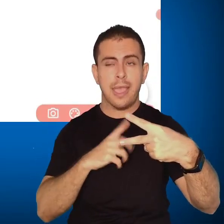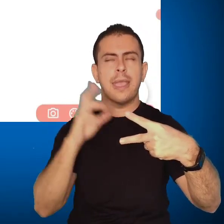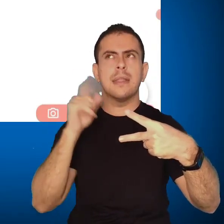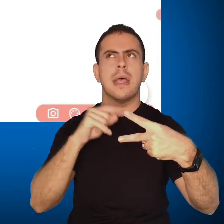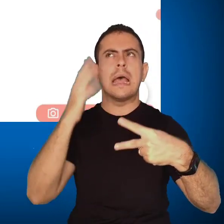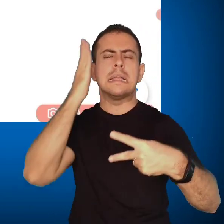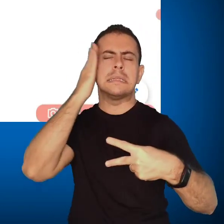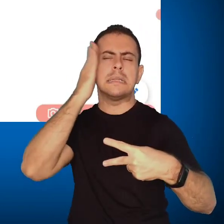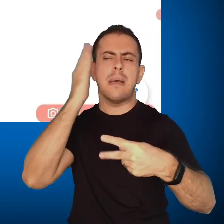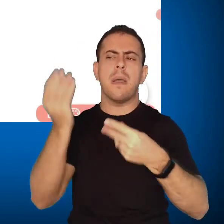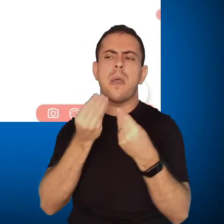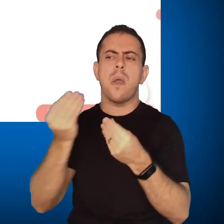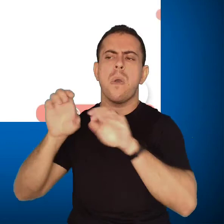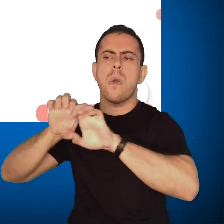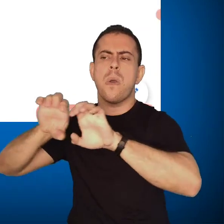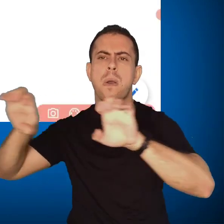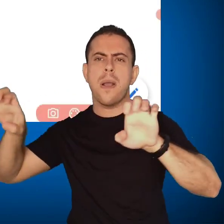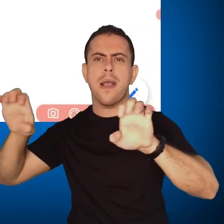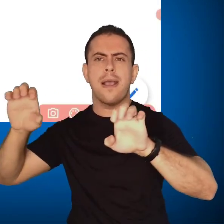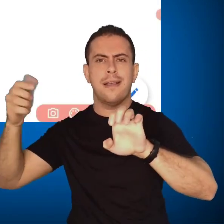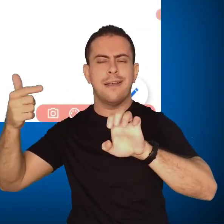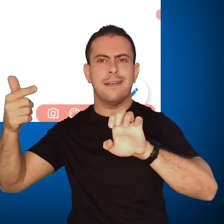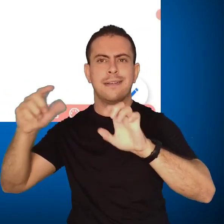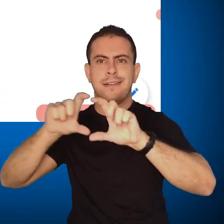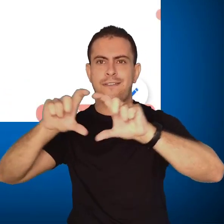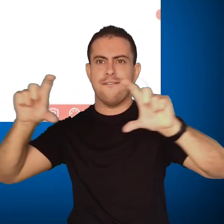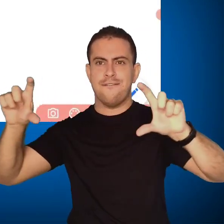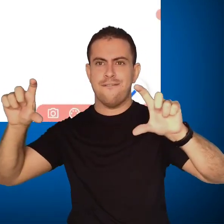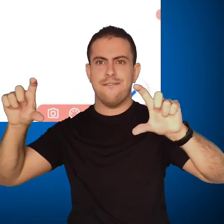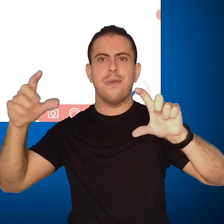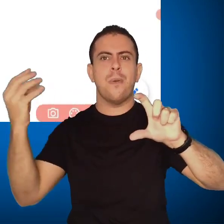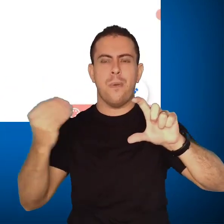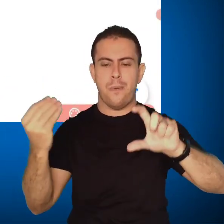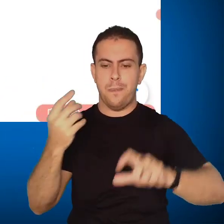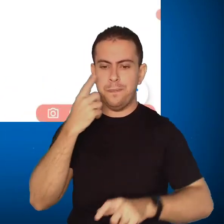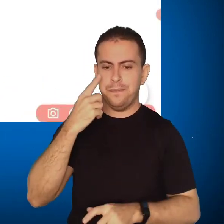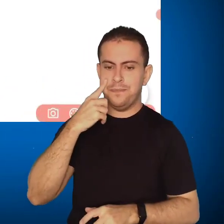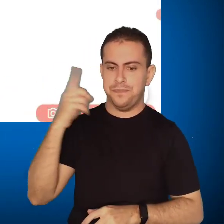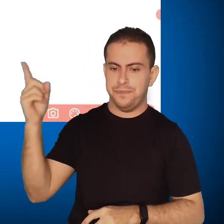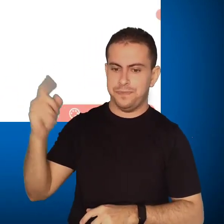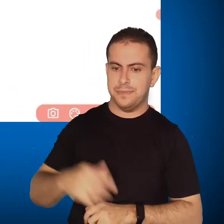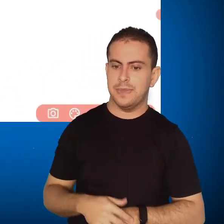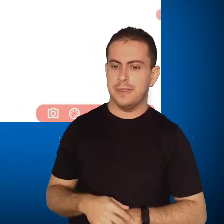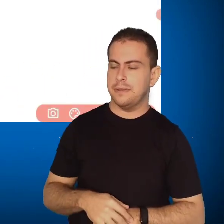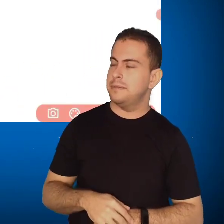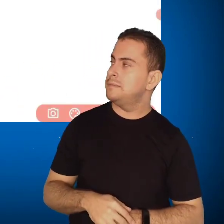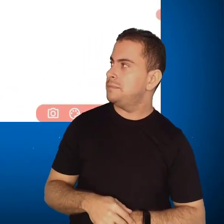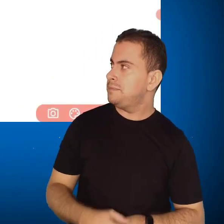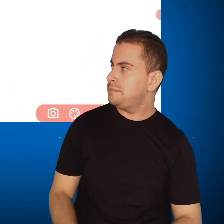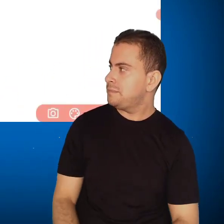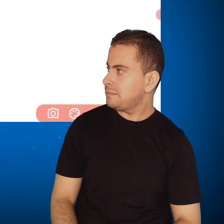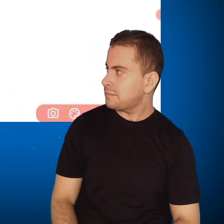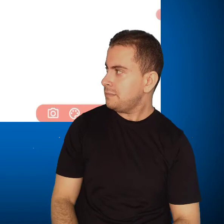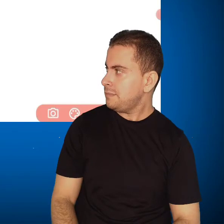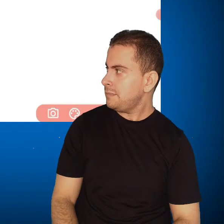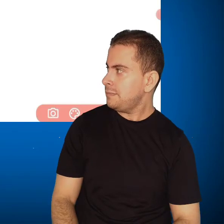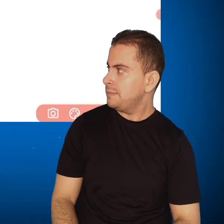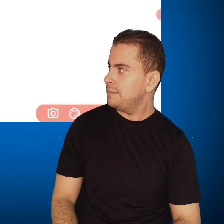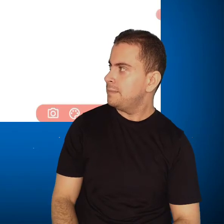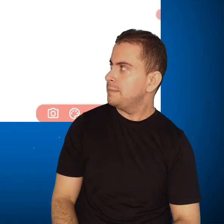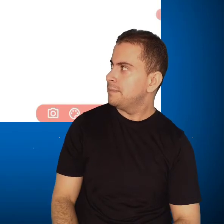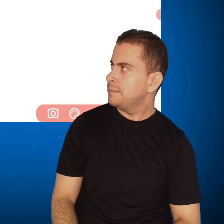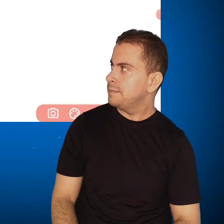posso escrever a equação no segundo grau dessa forma. É x ao